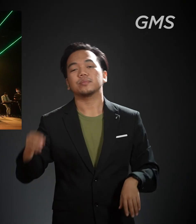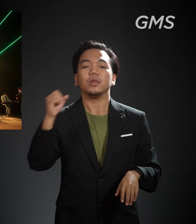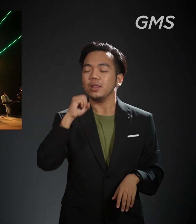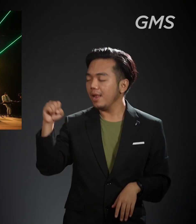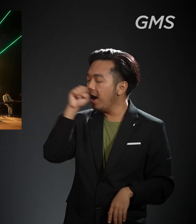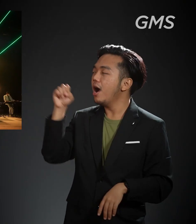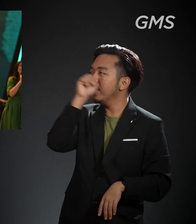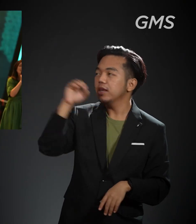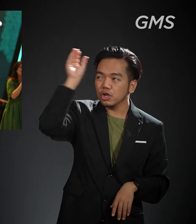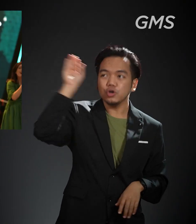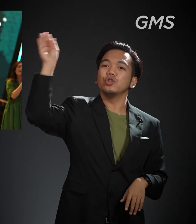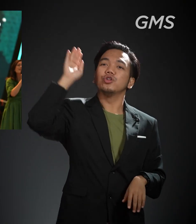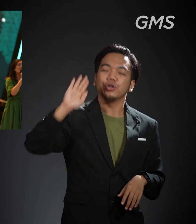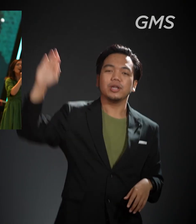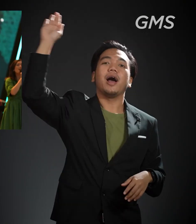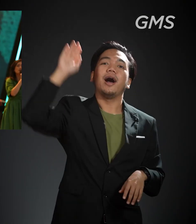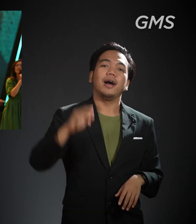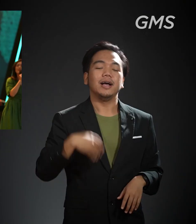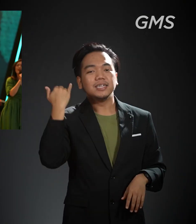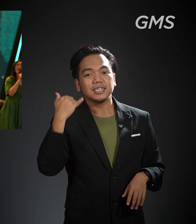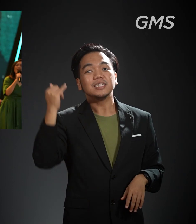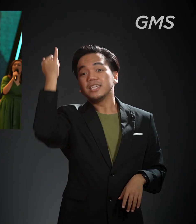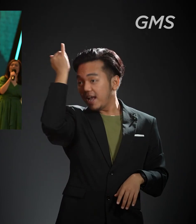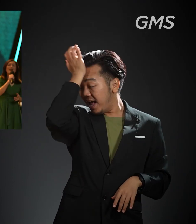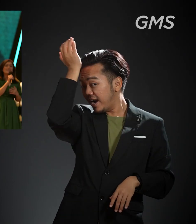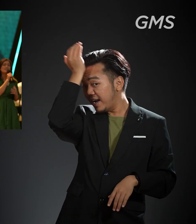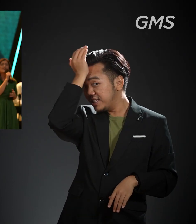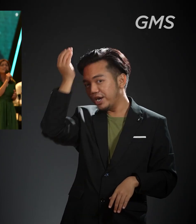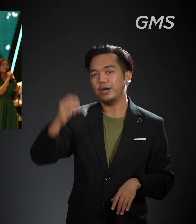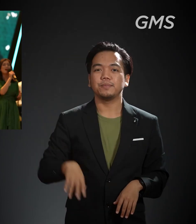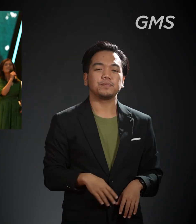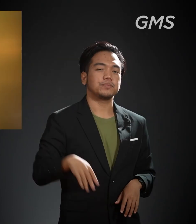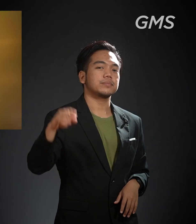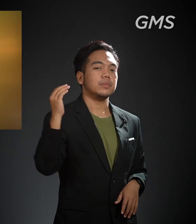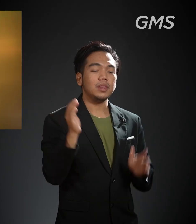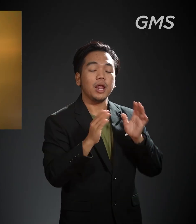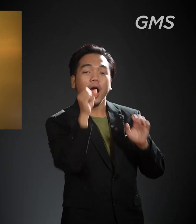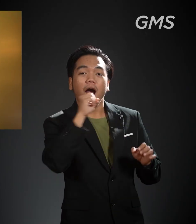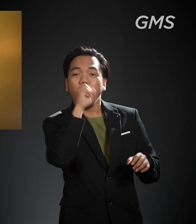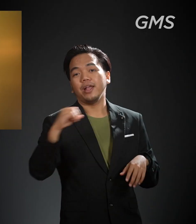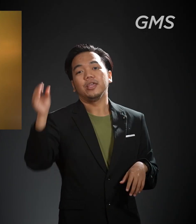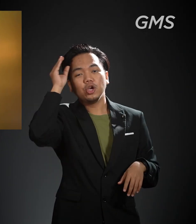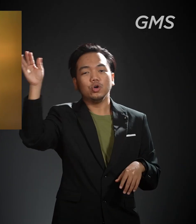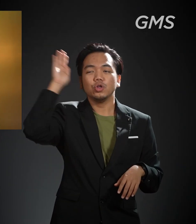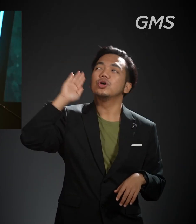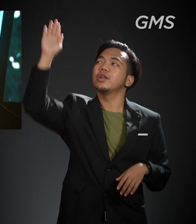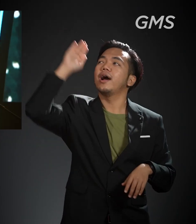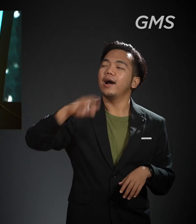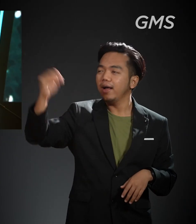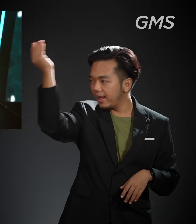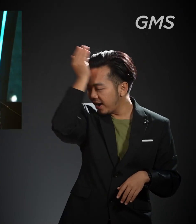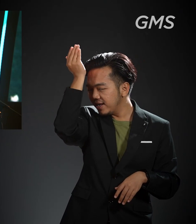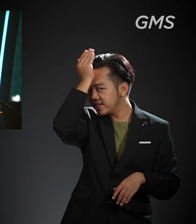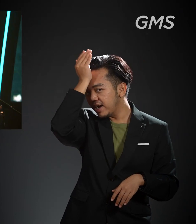nyanyi bagi Dia Sang Raja, nyanyi bagi Dia Sang